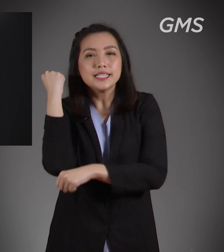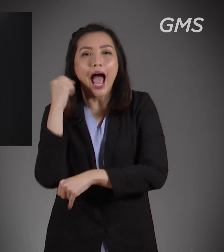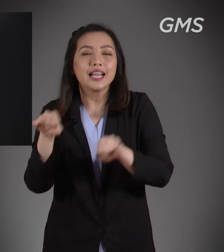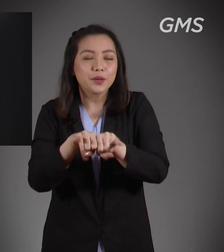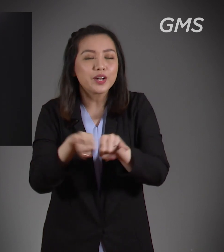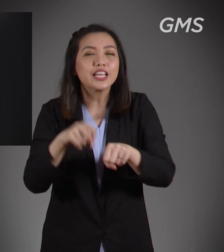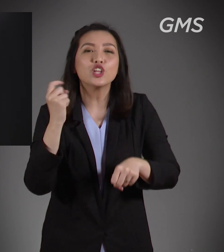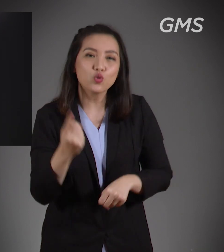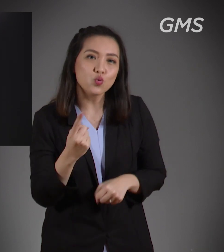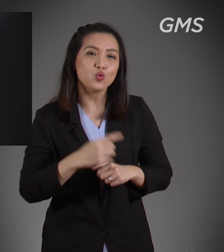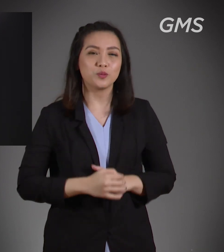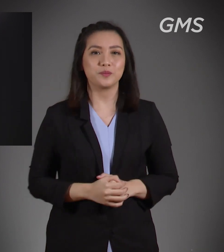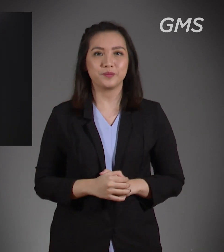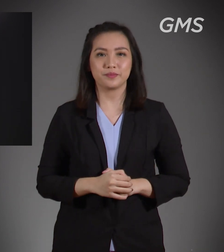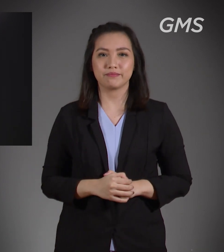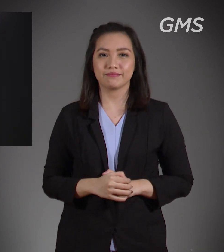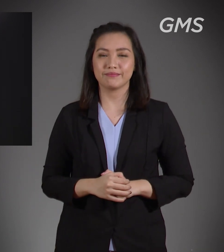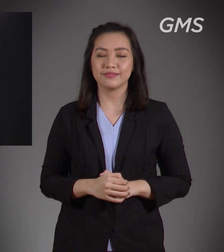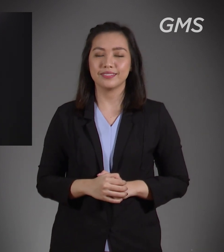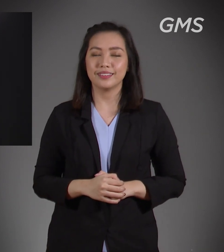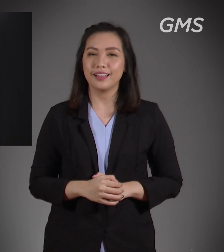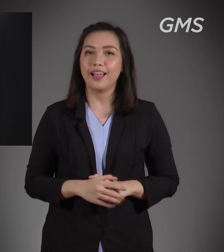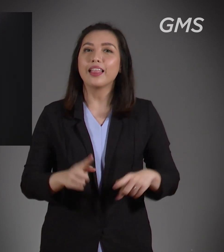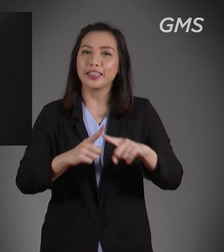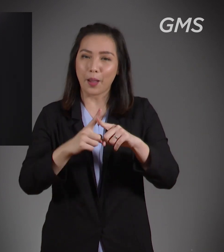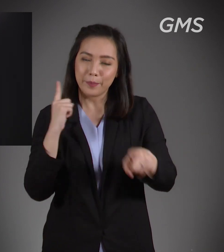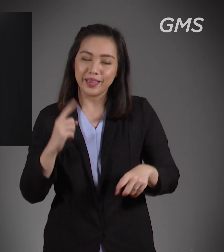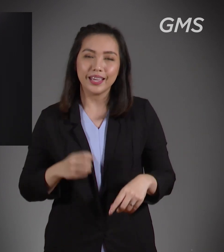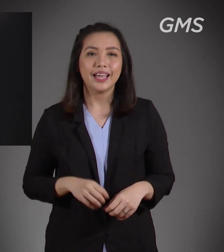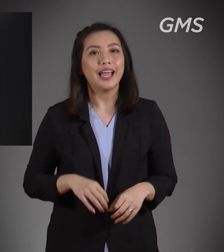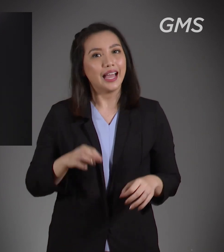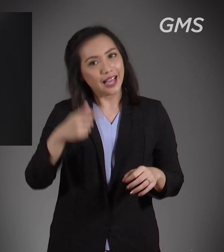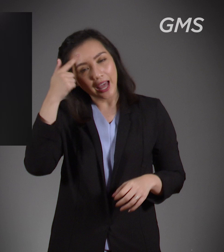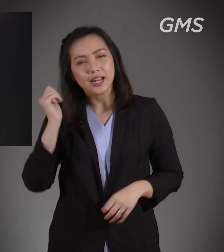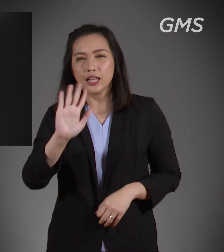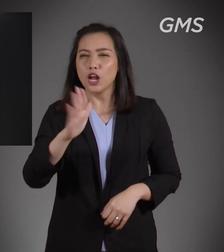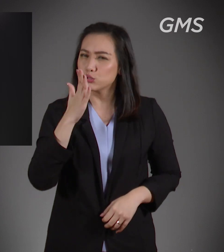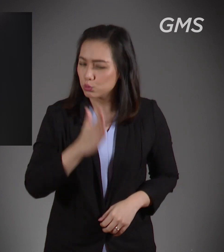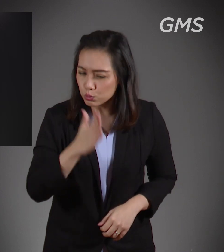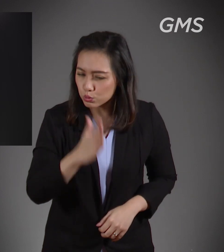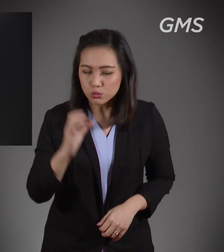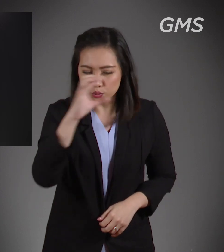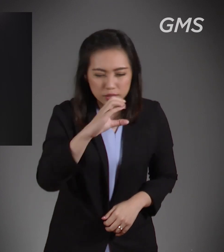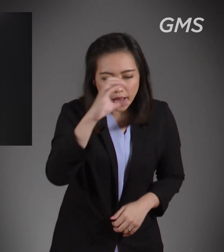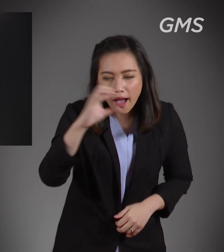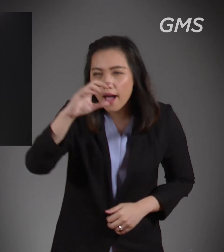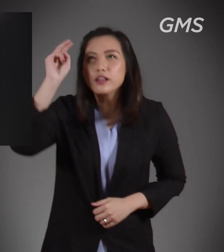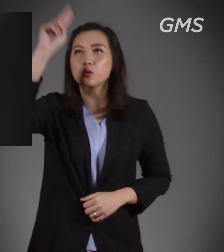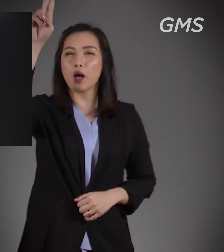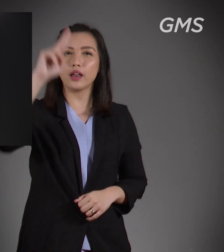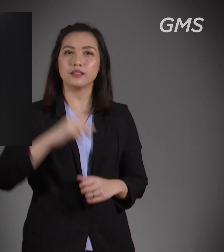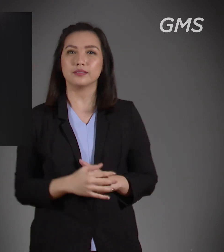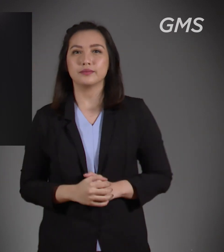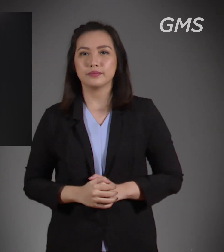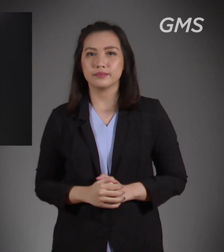biasa. Tapi Tuhan bilang dia jahat karena 3 alasan tersebut. Saya harap Anda tidak menjadi seperti Rehabeam yang